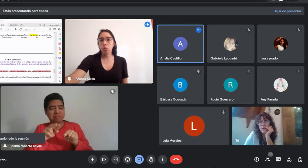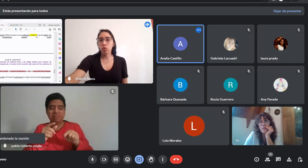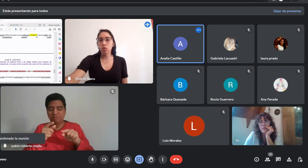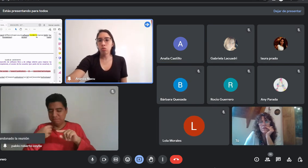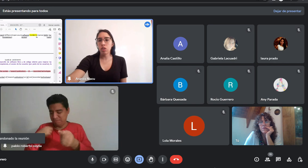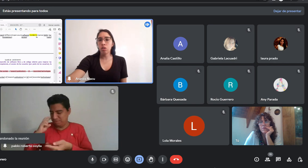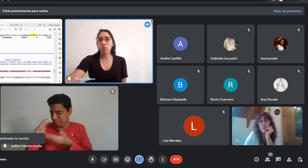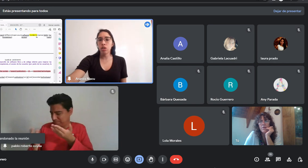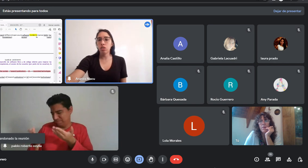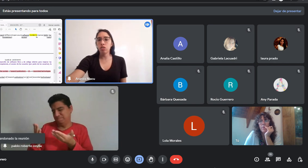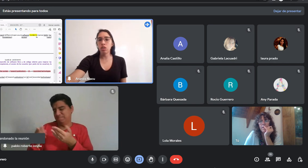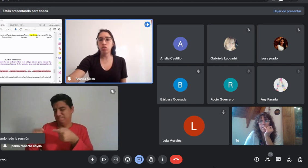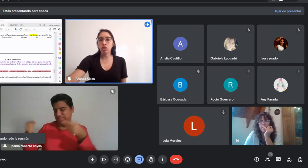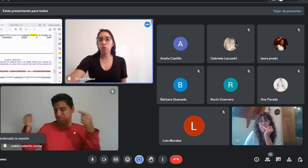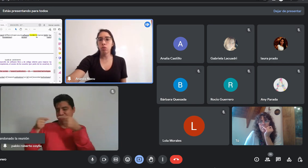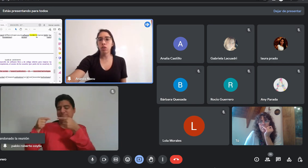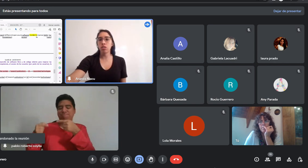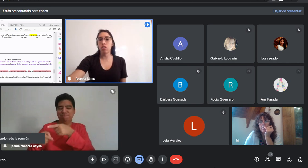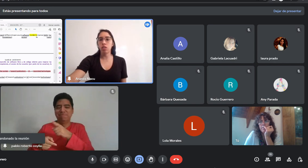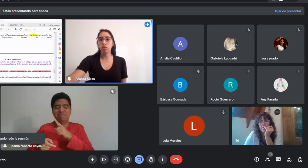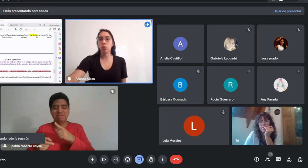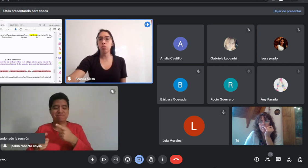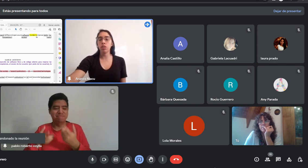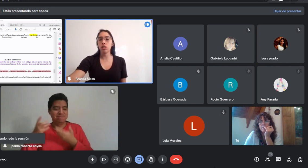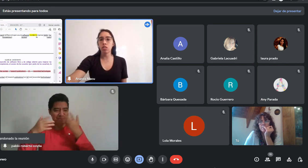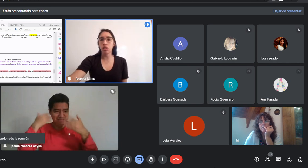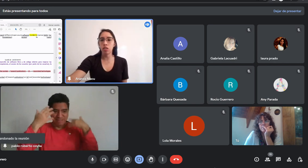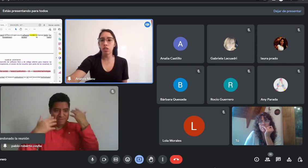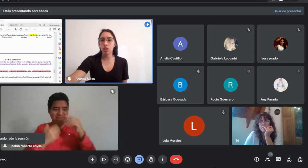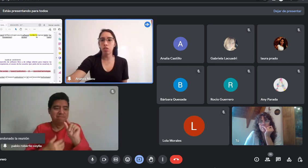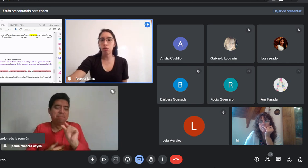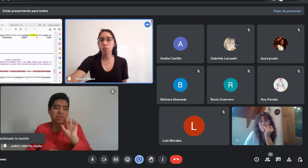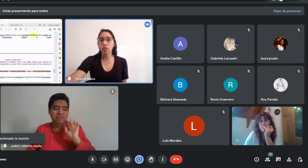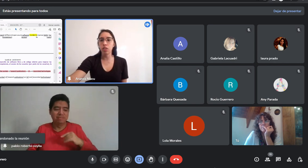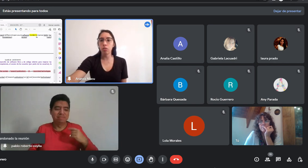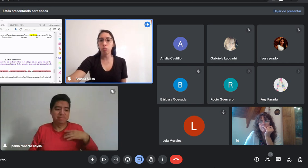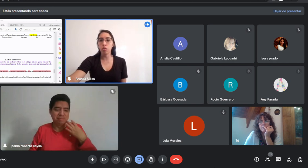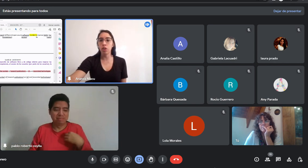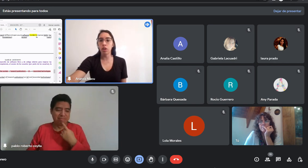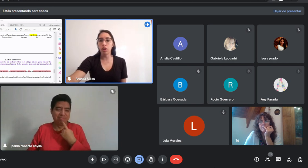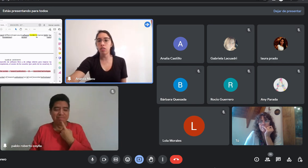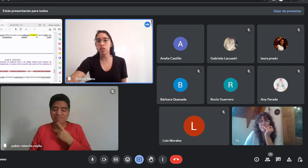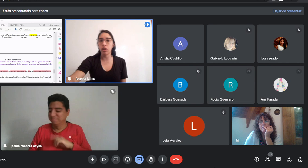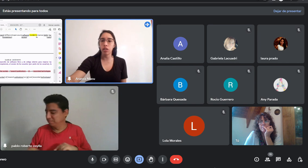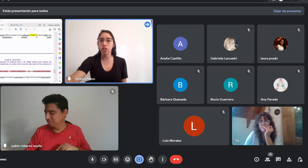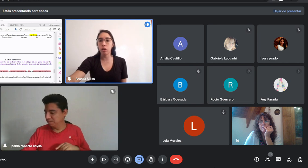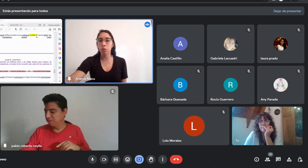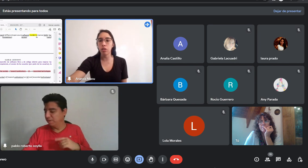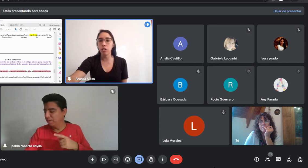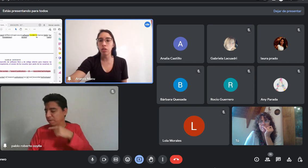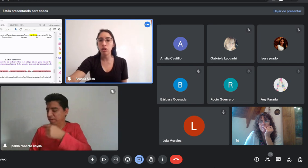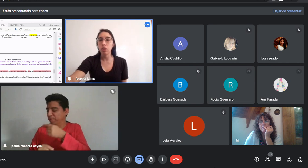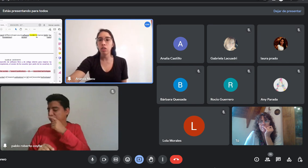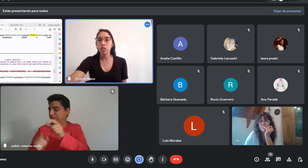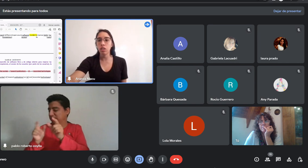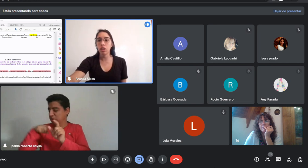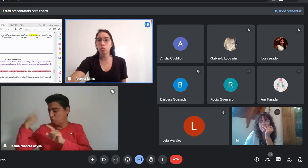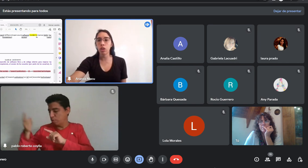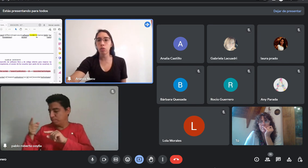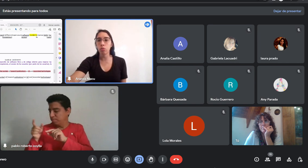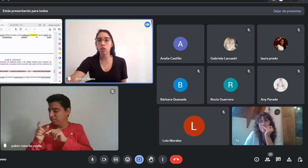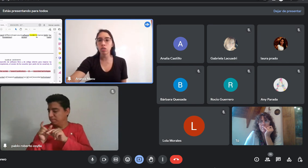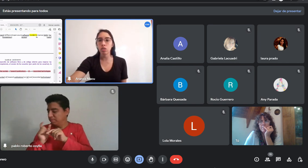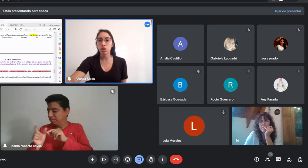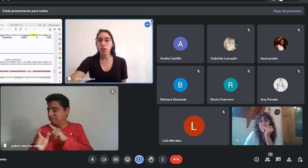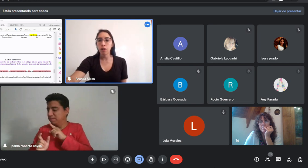Dice que pudo traducir algunas cosas, otras como que se le dificultan, se le confunde un poco entre el inglés y el español. Tenía